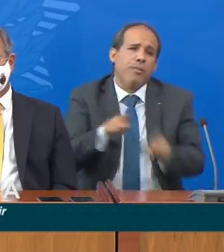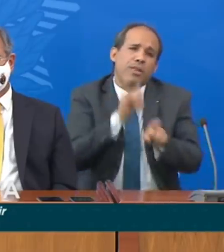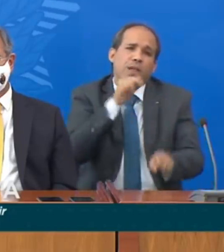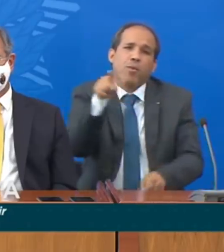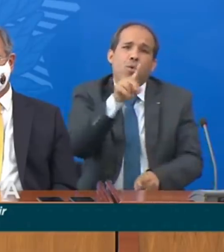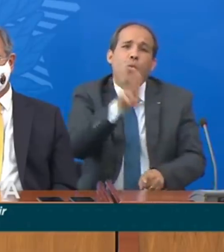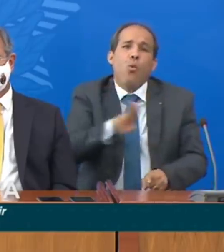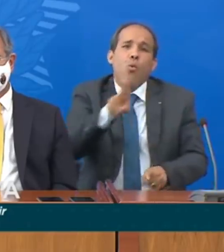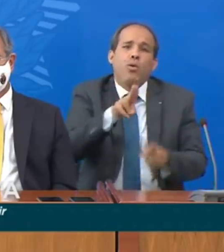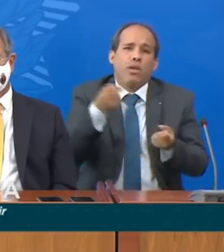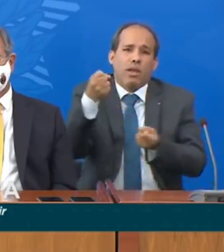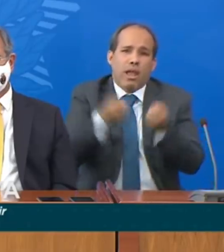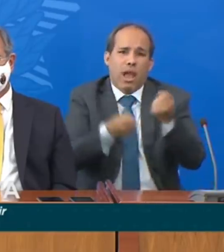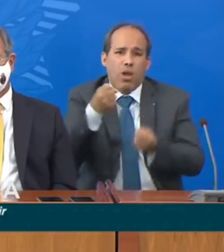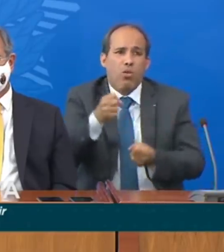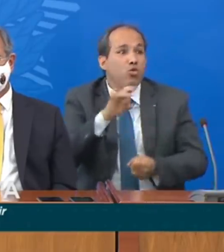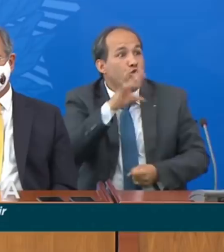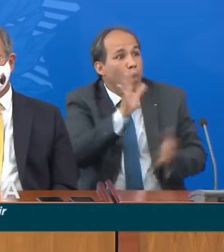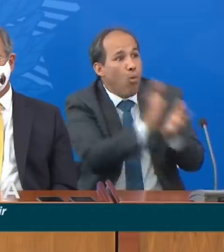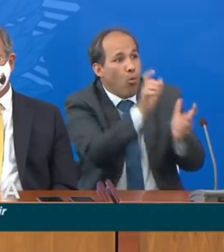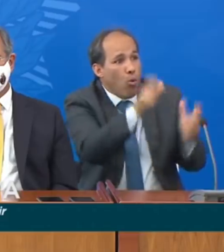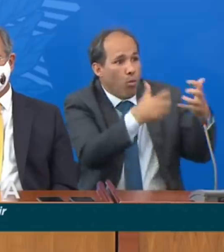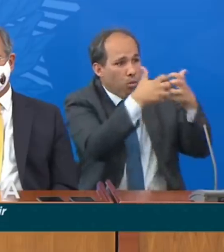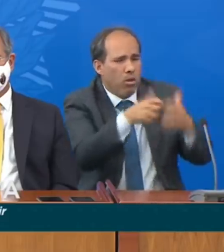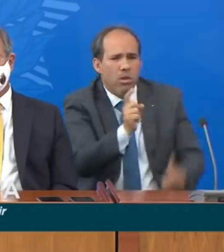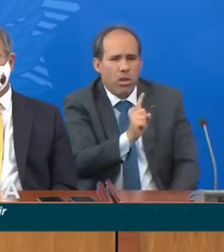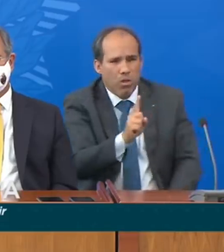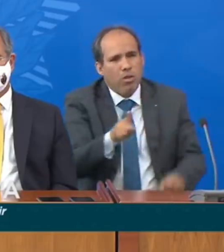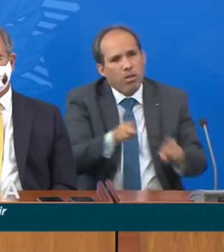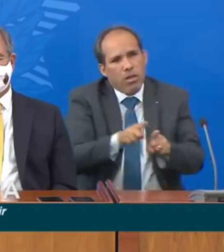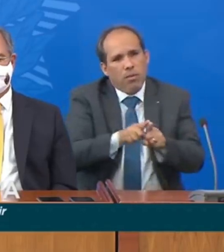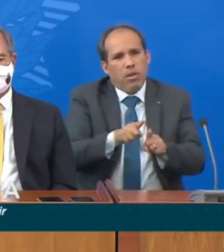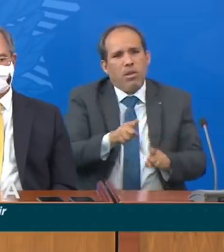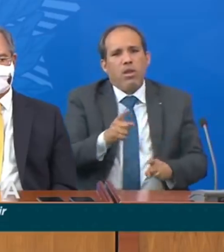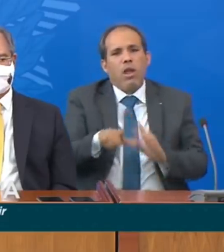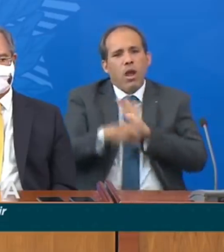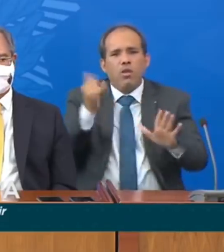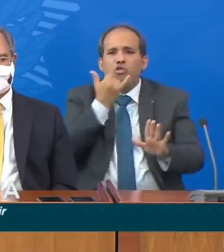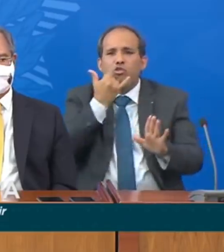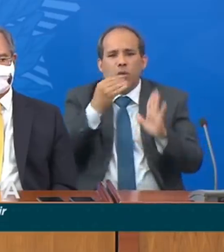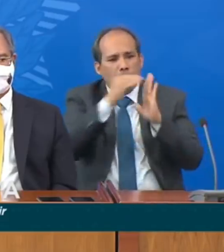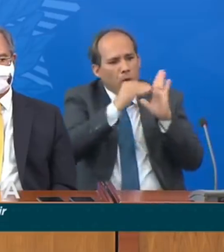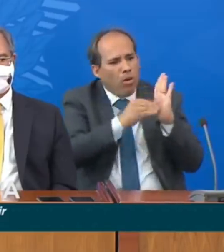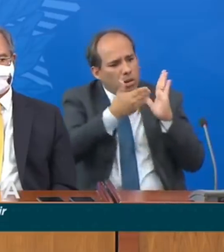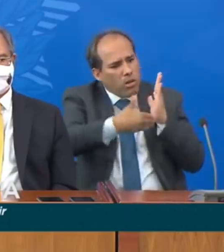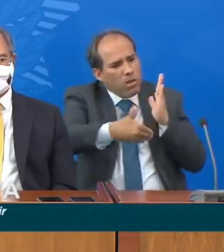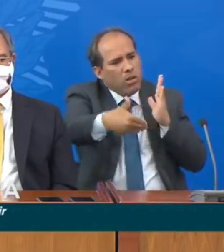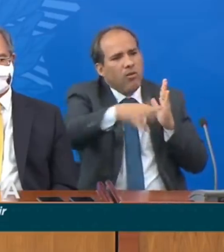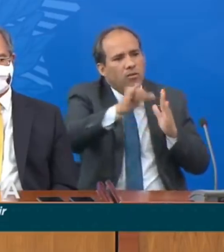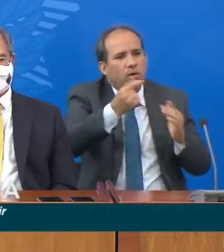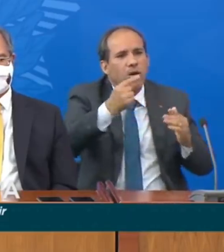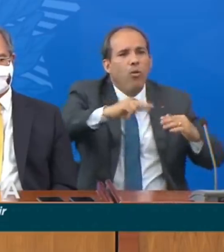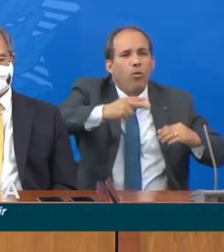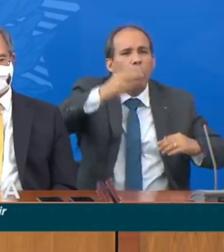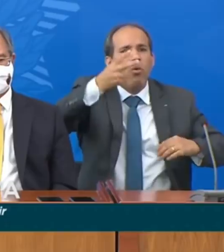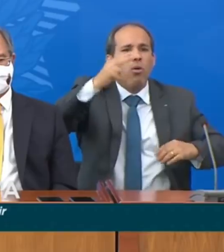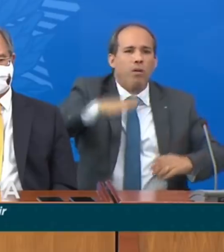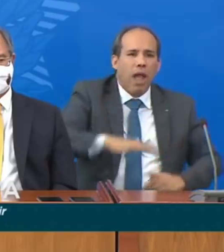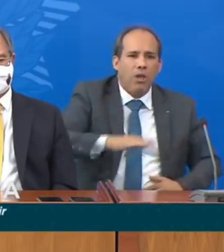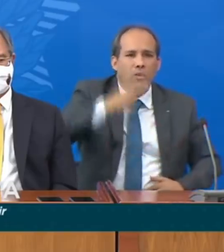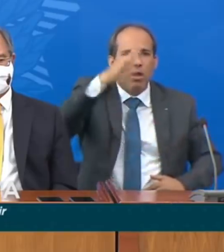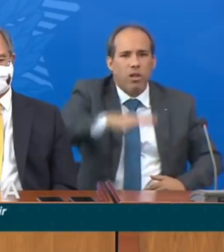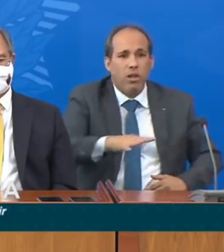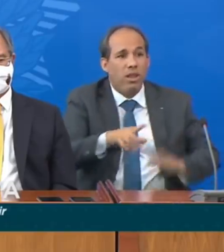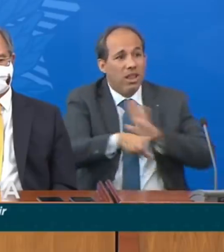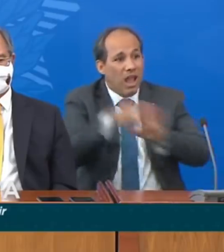tal da previsibilidade. Assim como a PIS/COFINS, hoje em dia está fixada em 35 centavos, se o ICMS